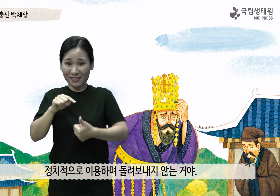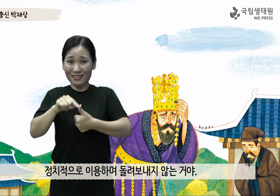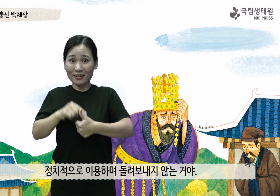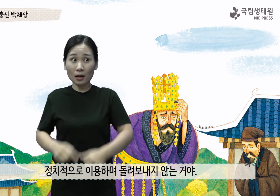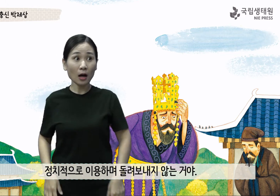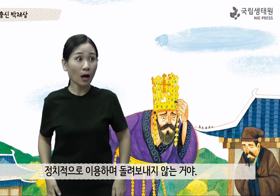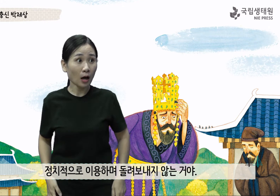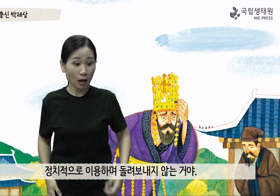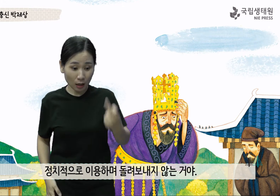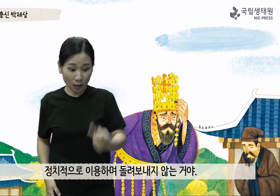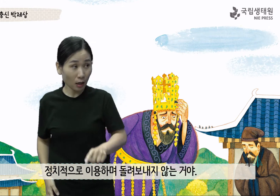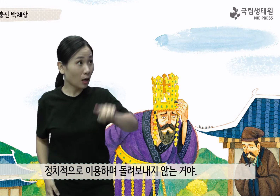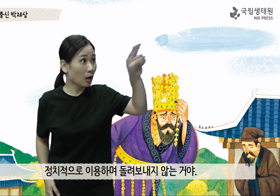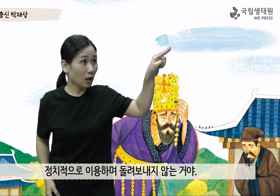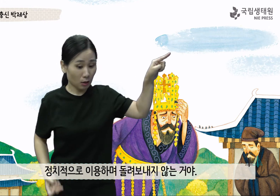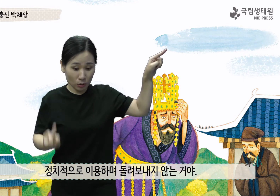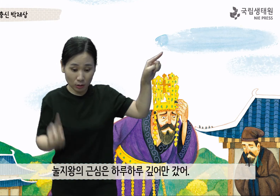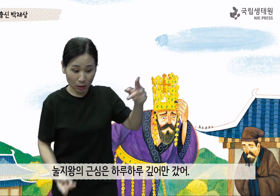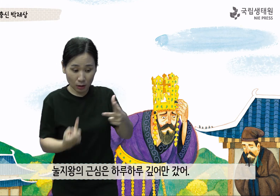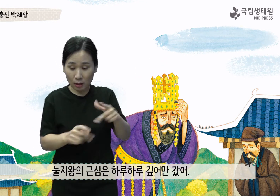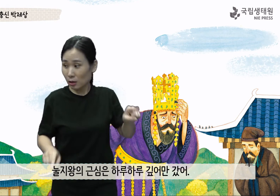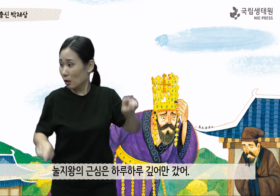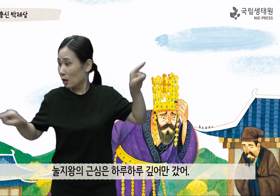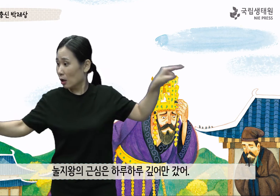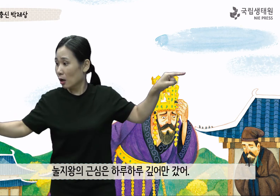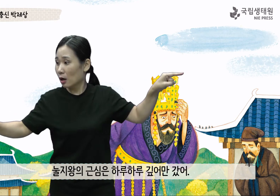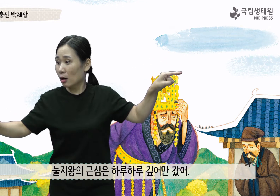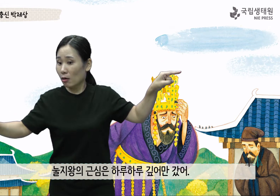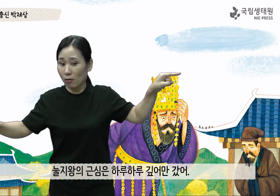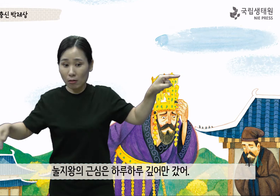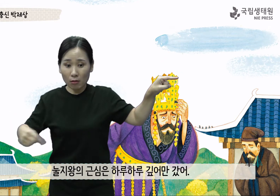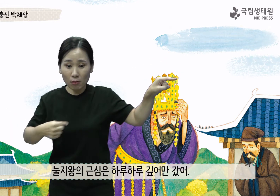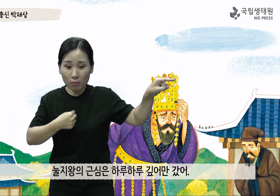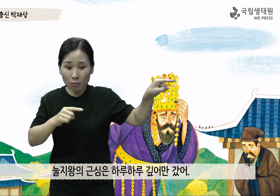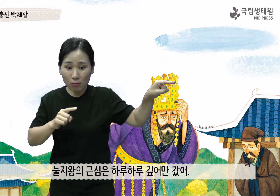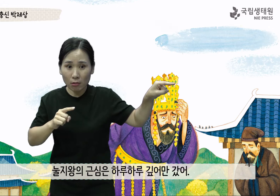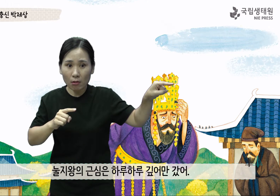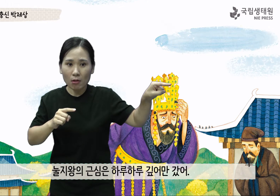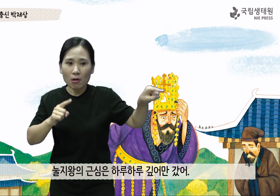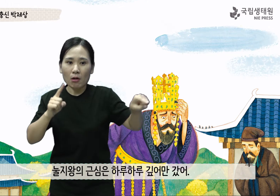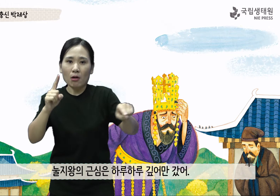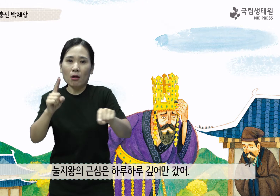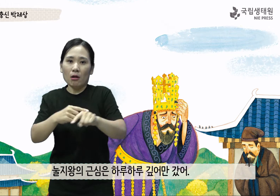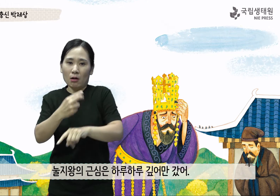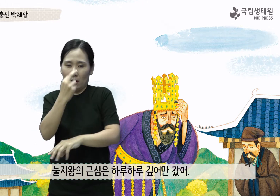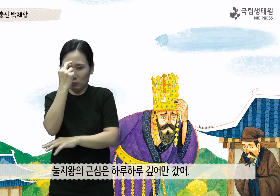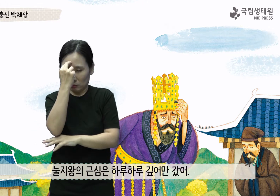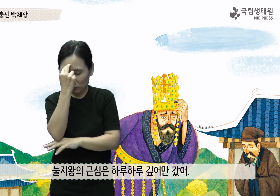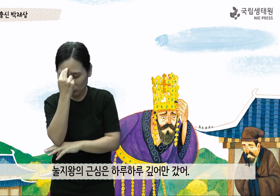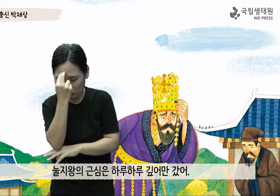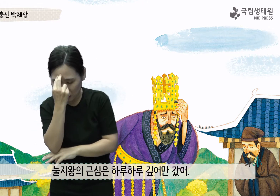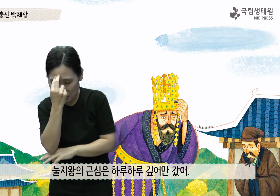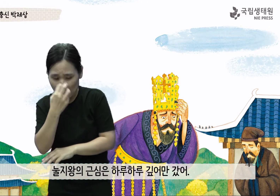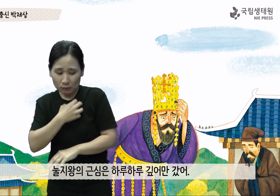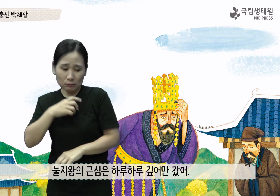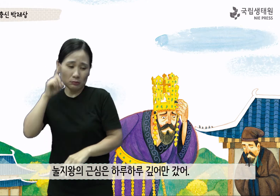돌려보내지 않는 거야. 눌지왕의 근심은 하루하루 깊어만 갔어.